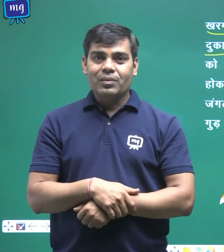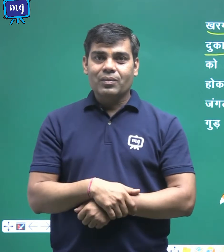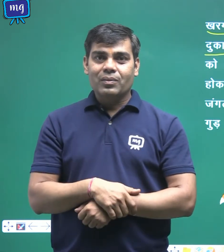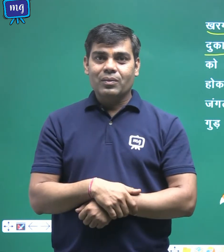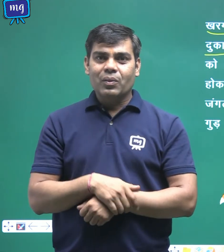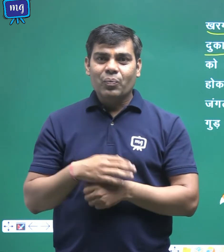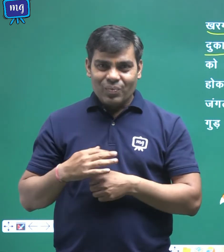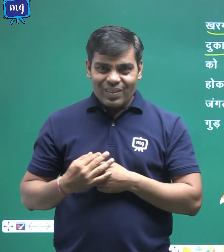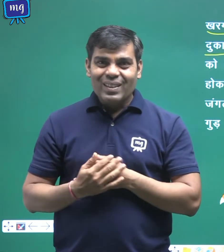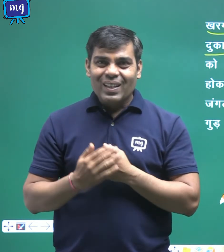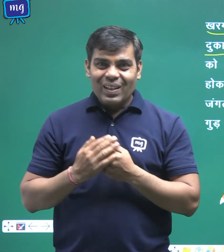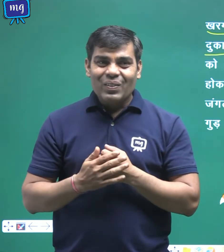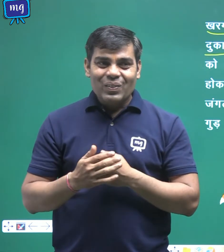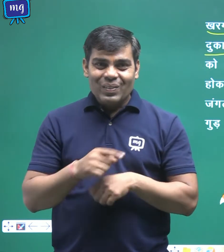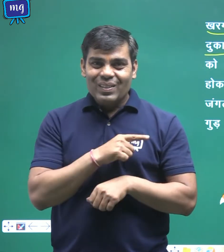दयालु था